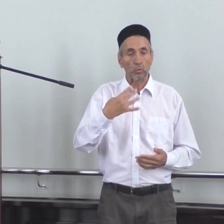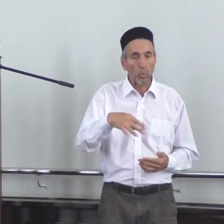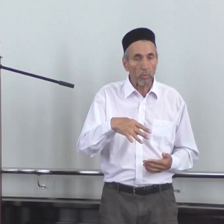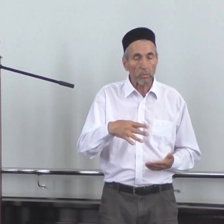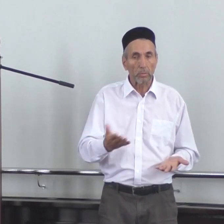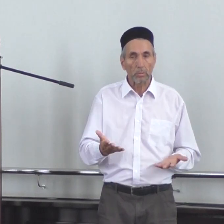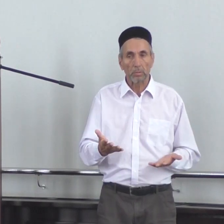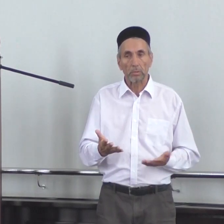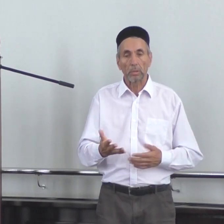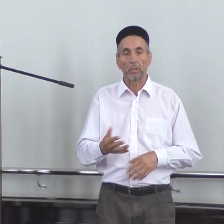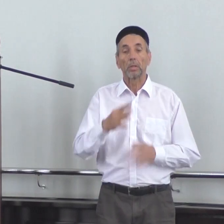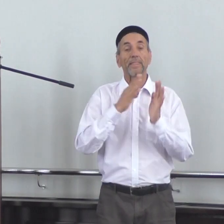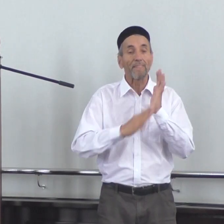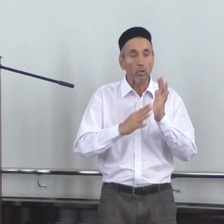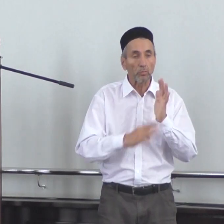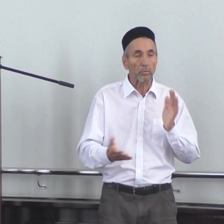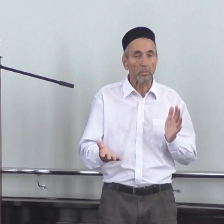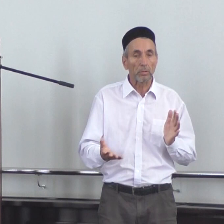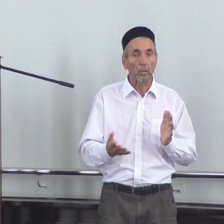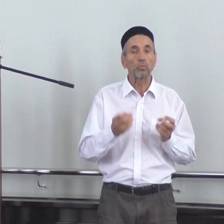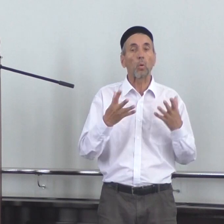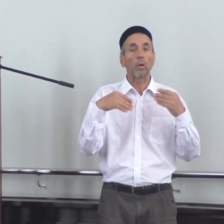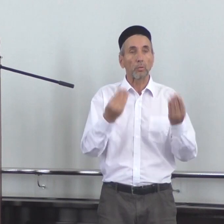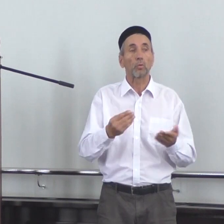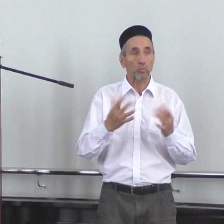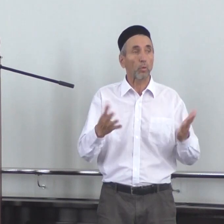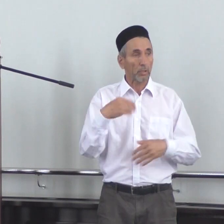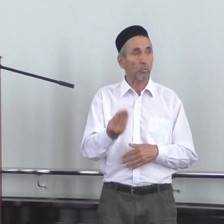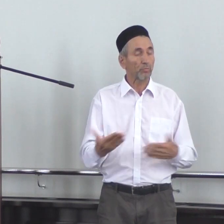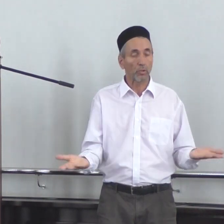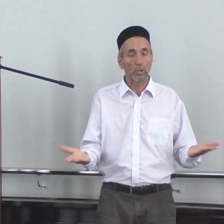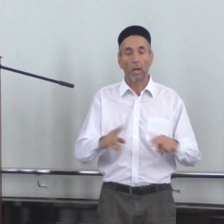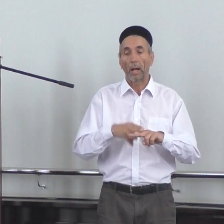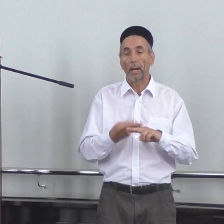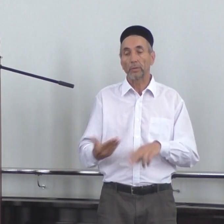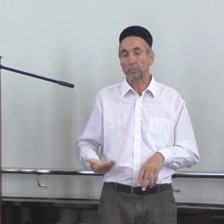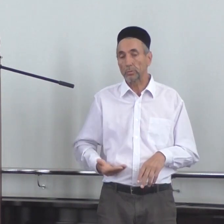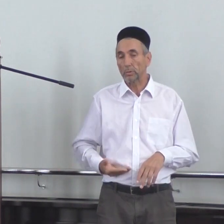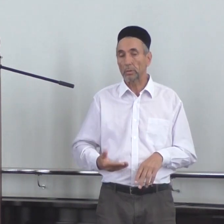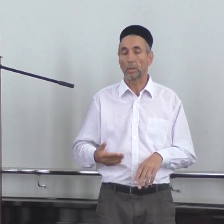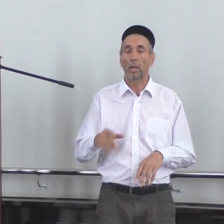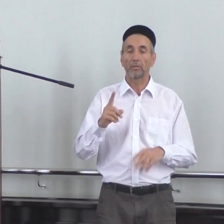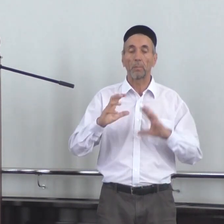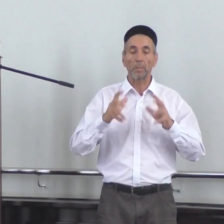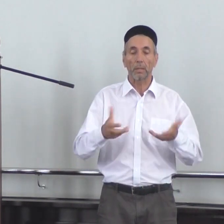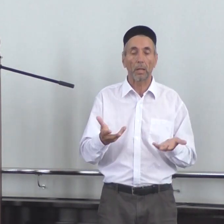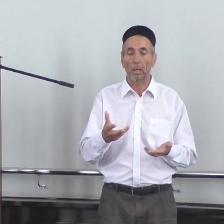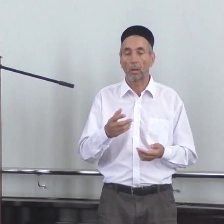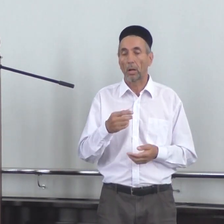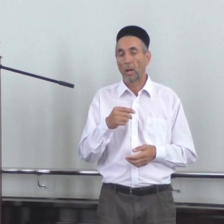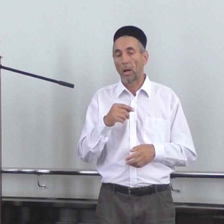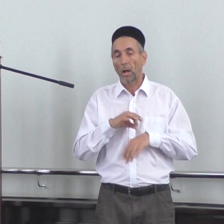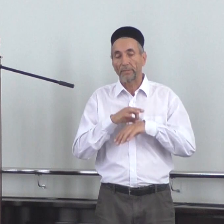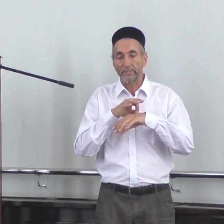40, 90, күпме бирә, шул бирә. Әмма тормышны, дөньяны шулай бит инде